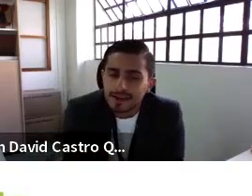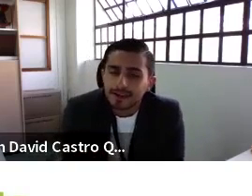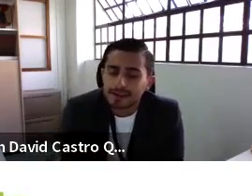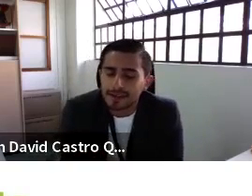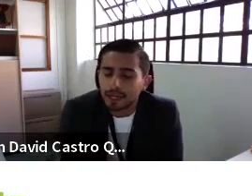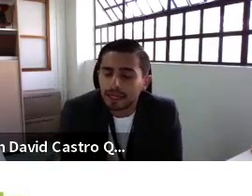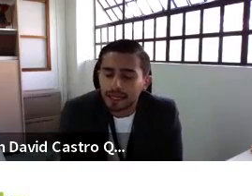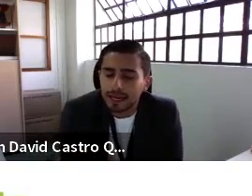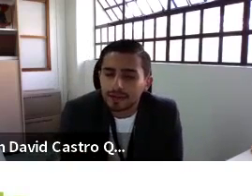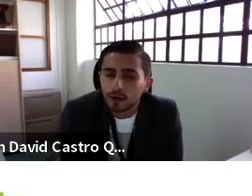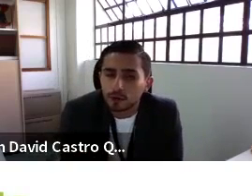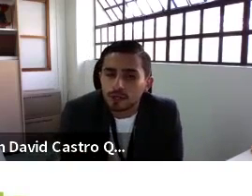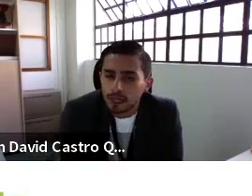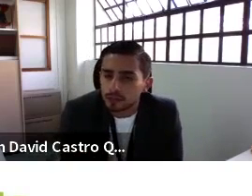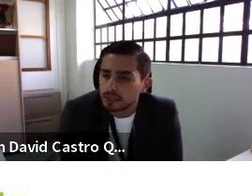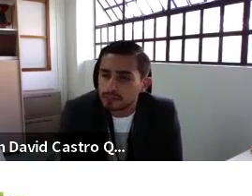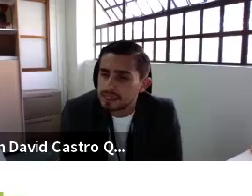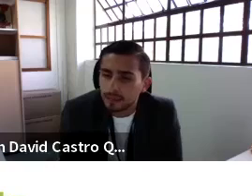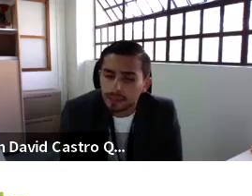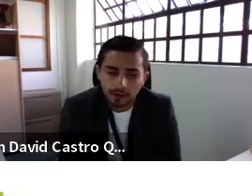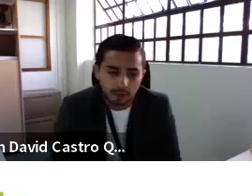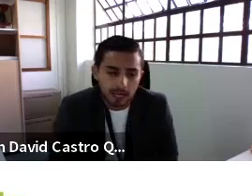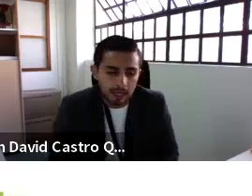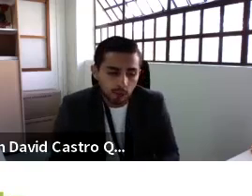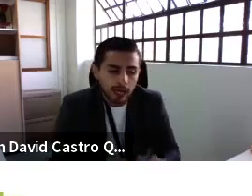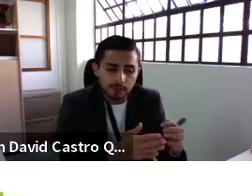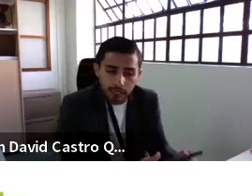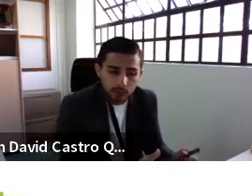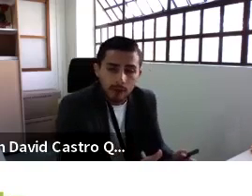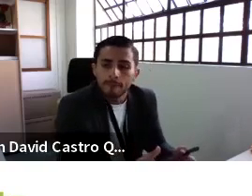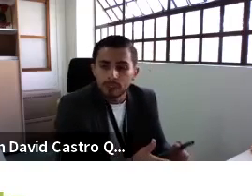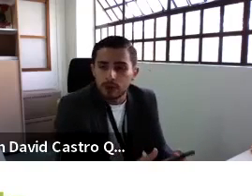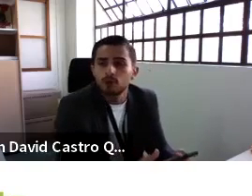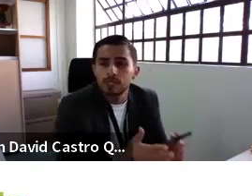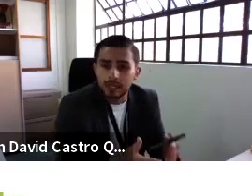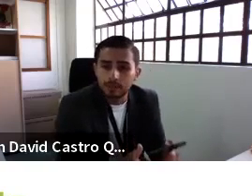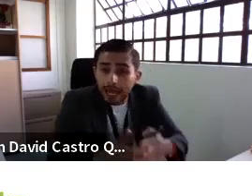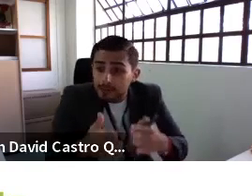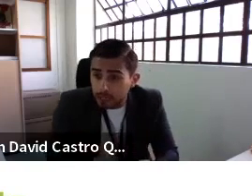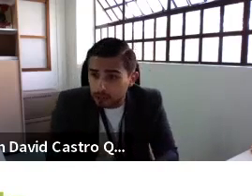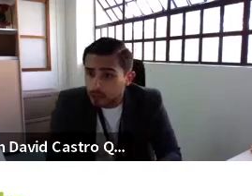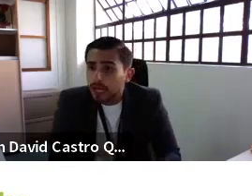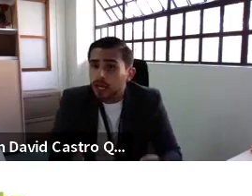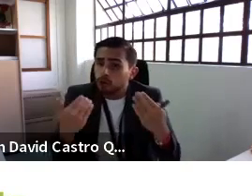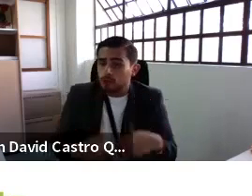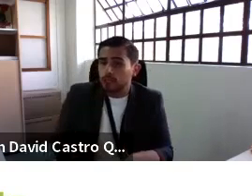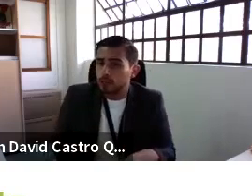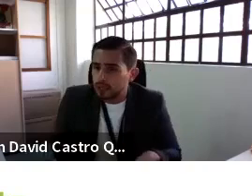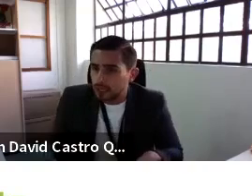que se llama ingeniería del conocimiento y es básicamente la forma en la que un experto lleva a un sistema experto el conocimiento que tiene.